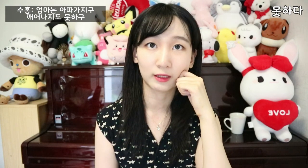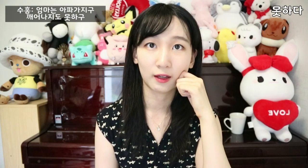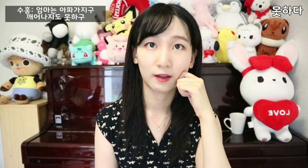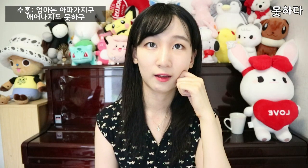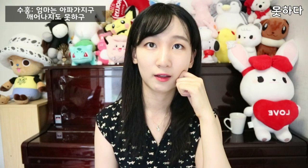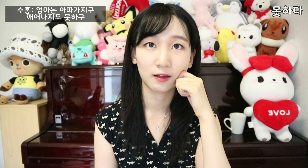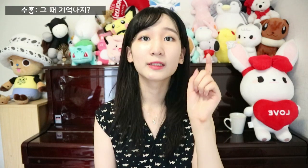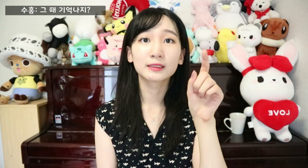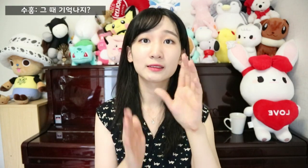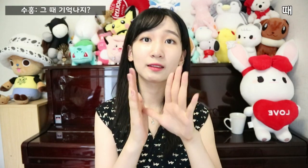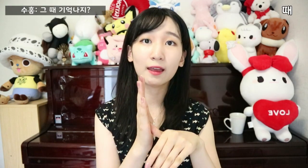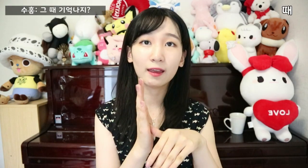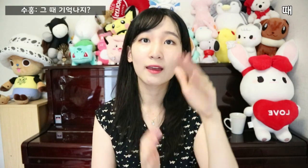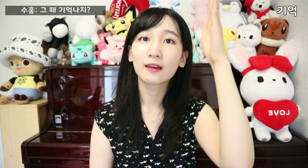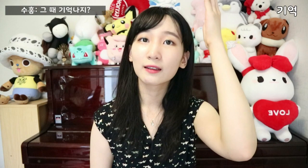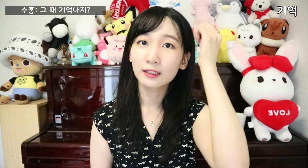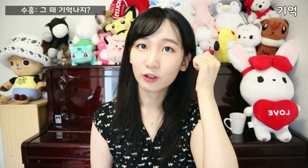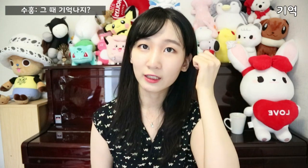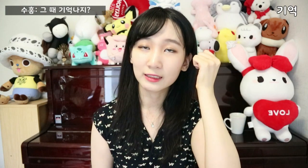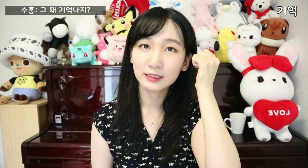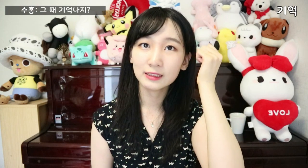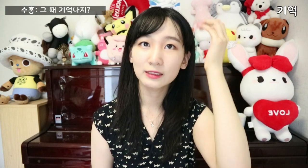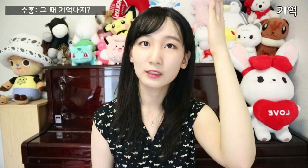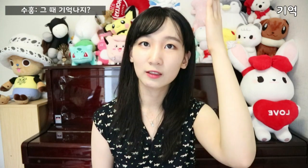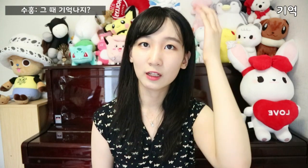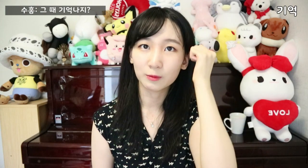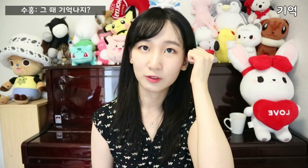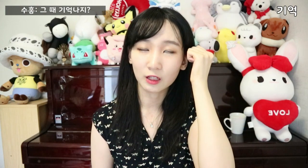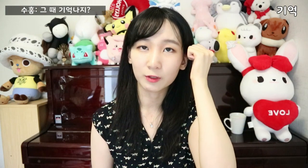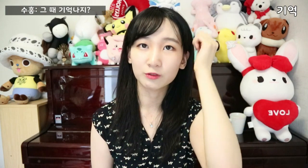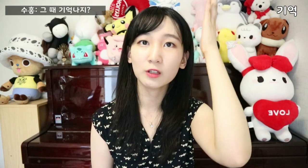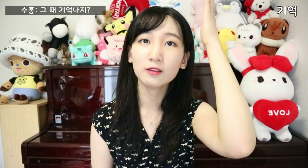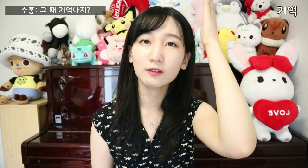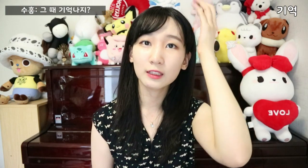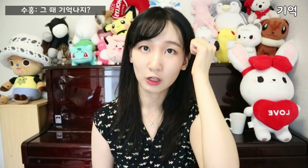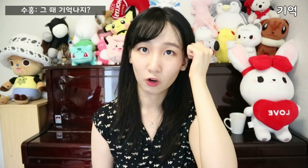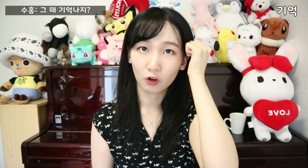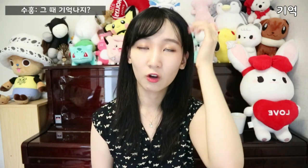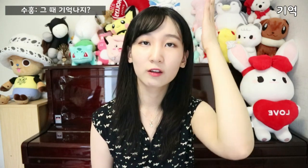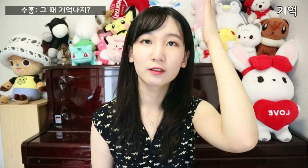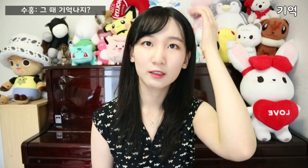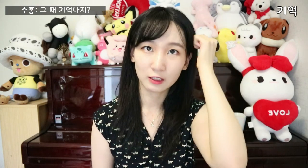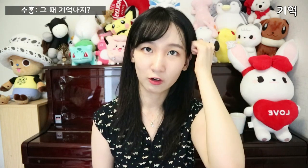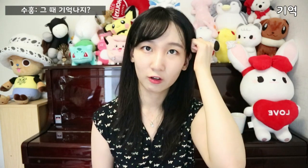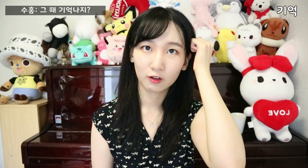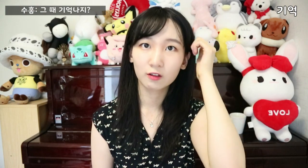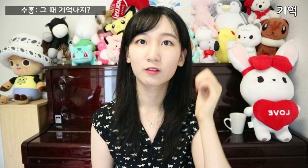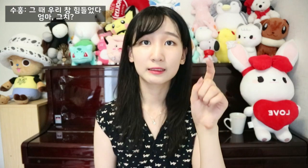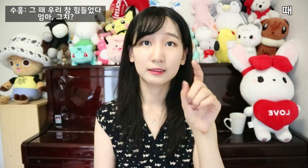못하다. 그때 기억나지? 이렇게 내리면서 잡아주면 기억. 기억.